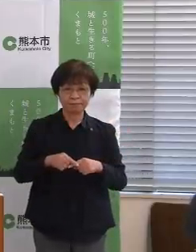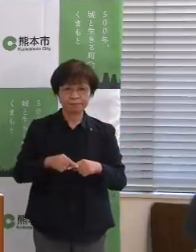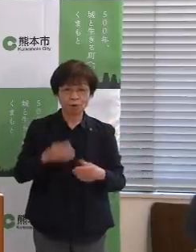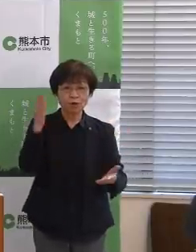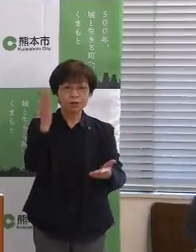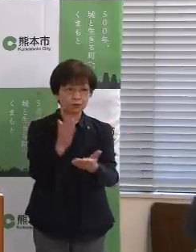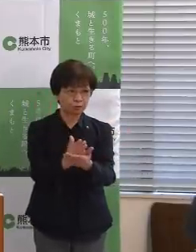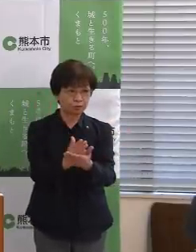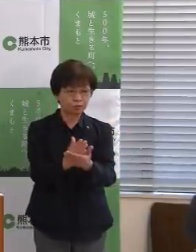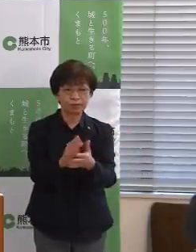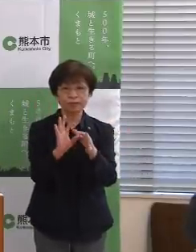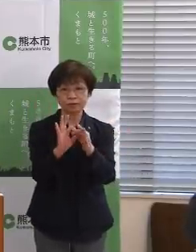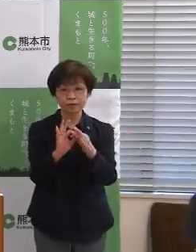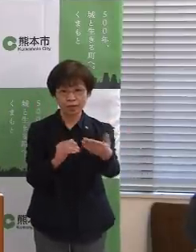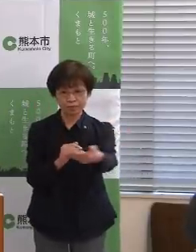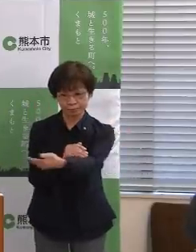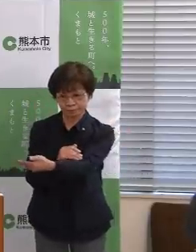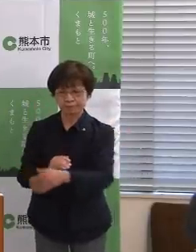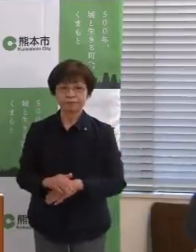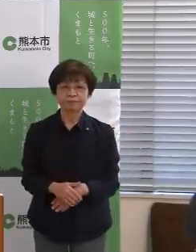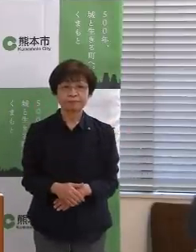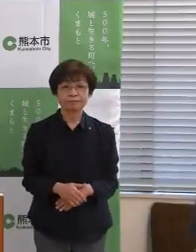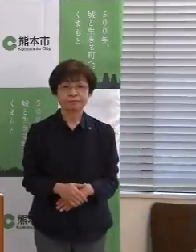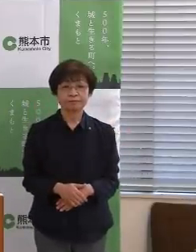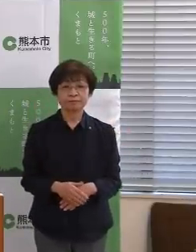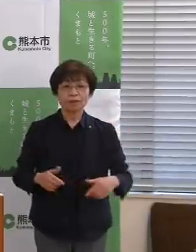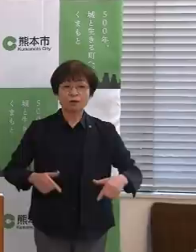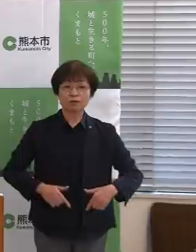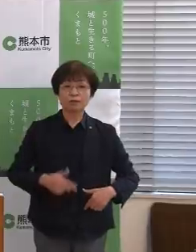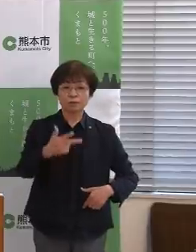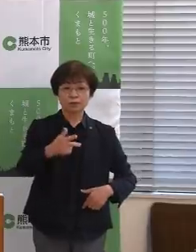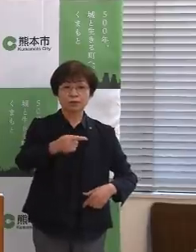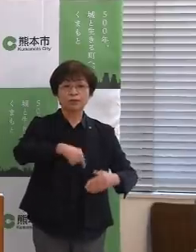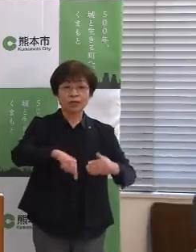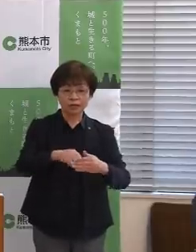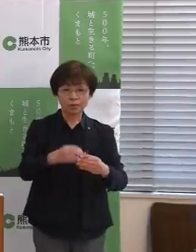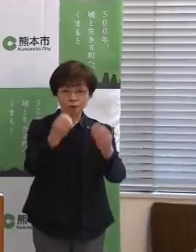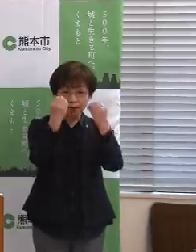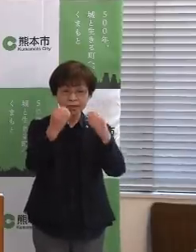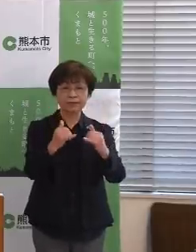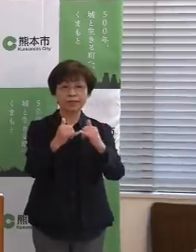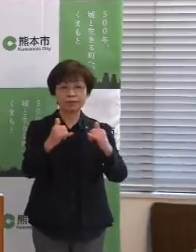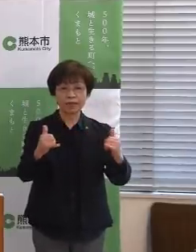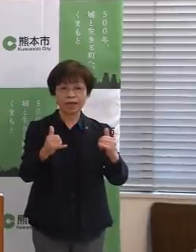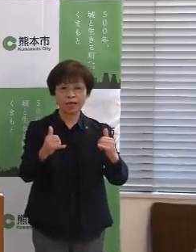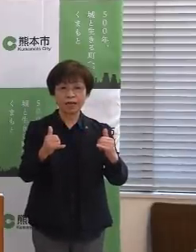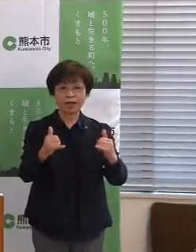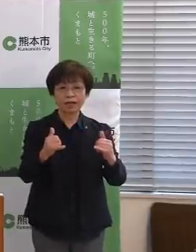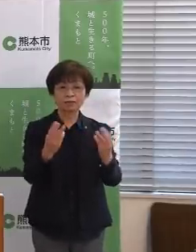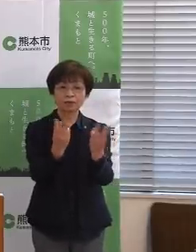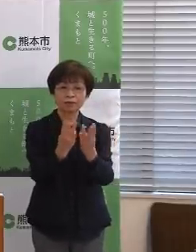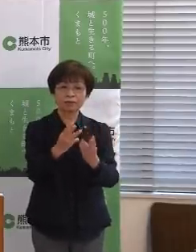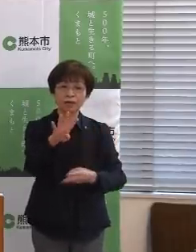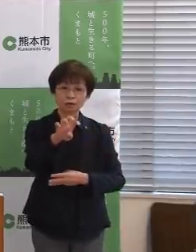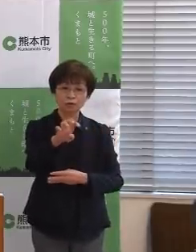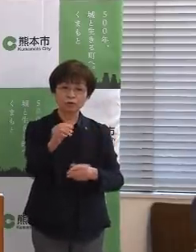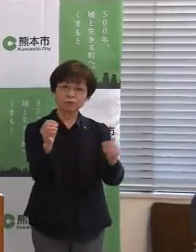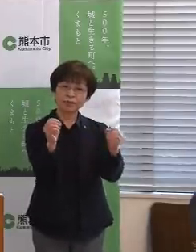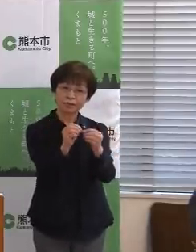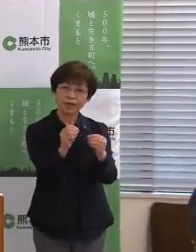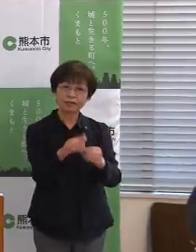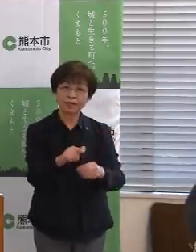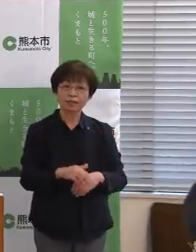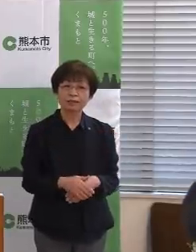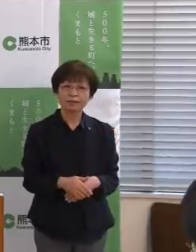まで40人近いですね、熊本市の中でも感染者の方がいらっしゃって、はい、そういった感染が判明された